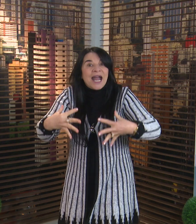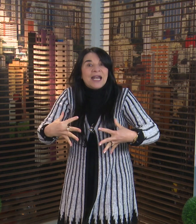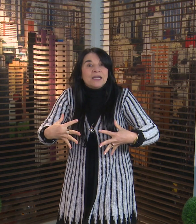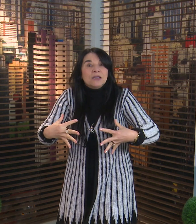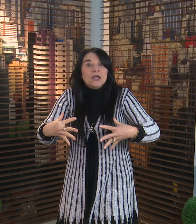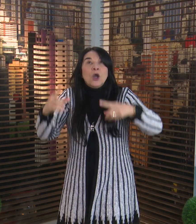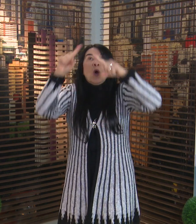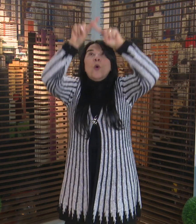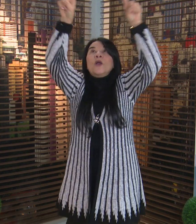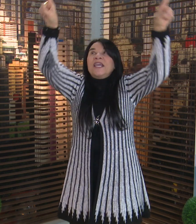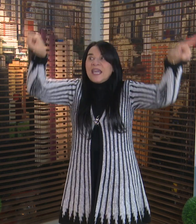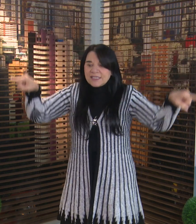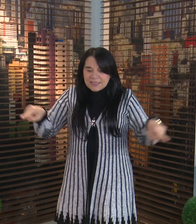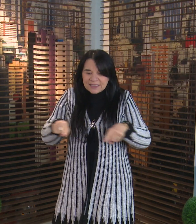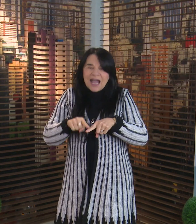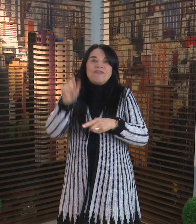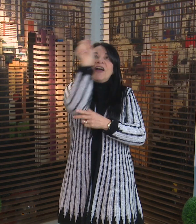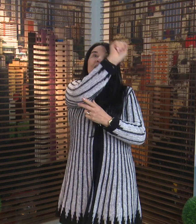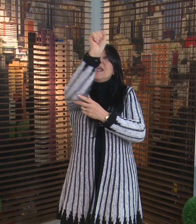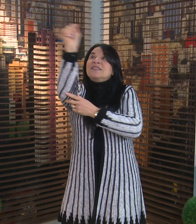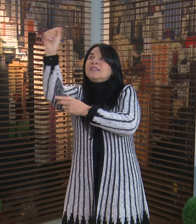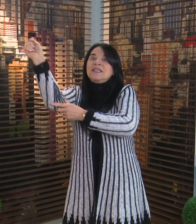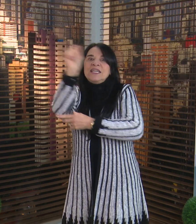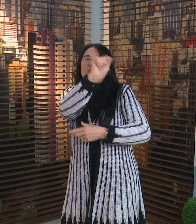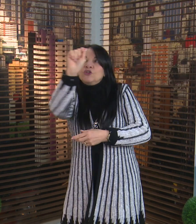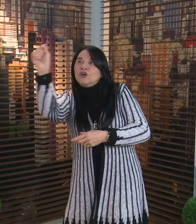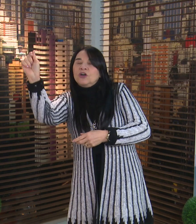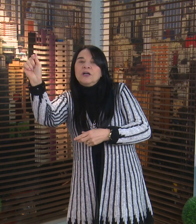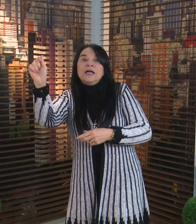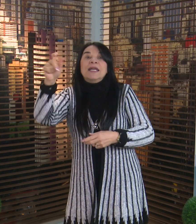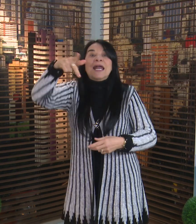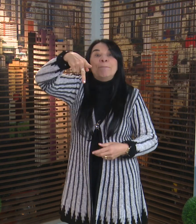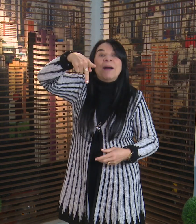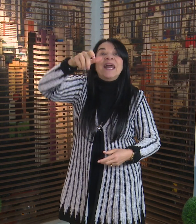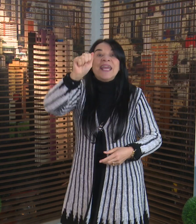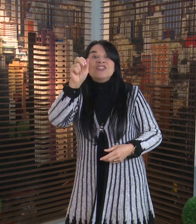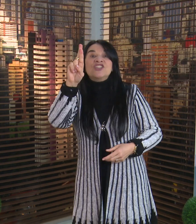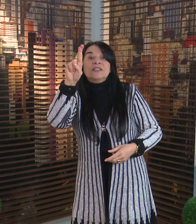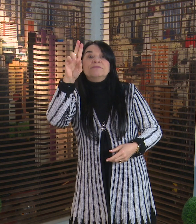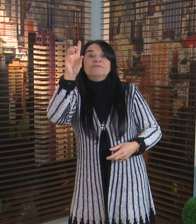explicar o que estava escrito na parede.